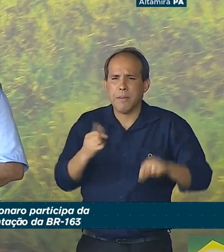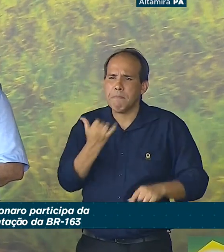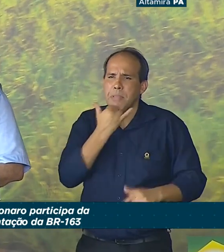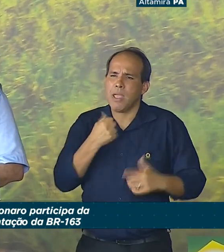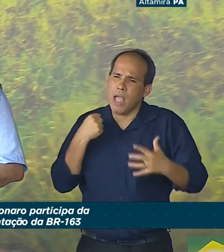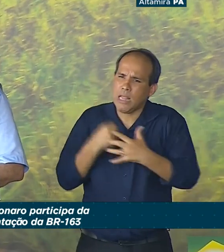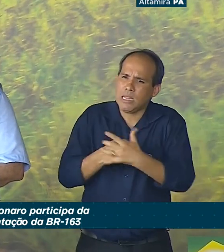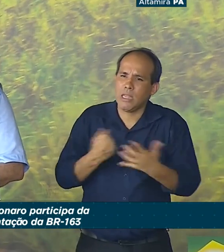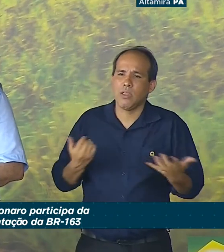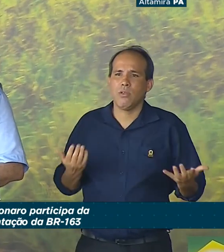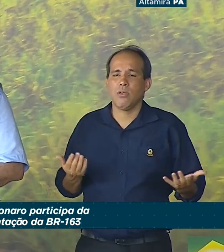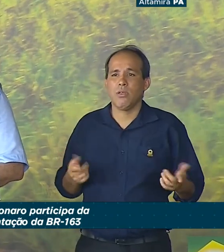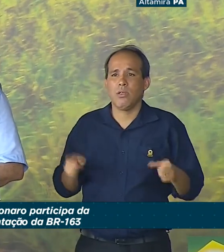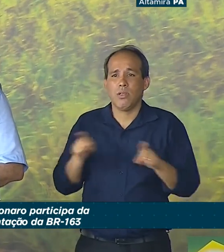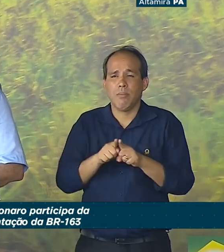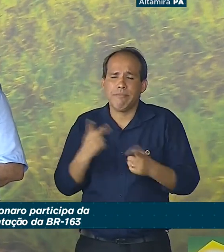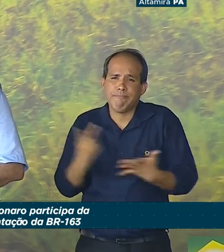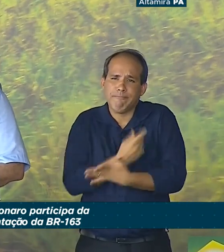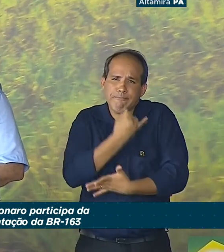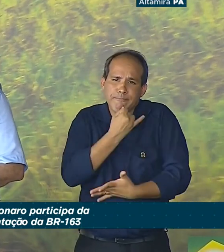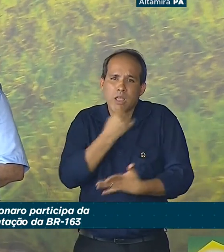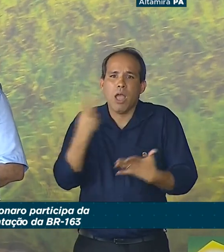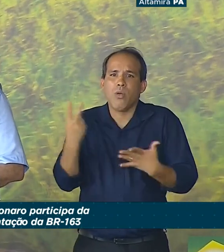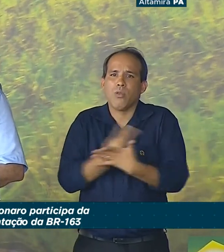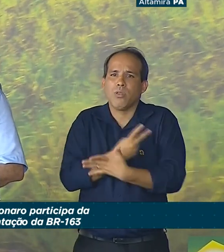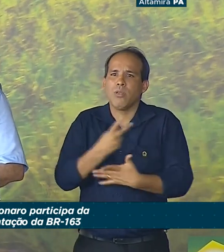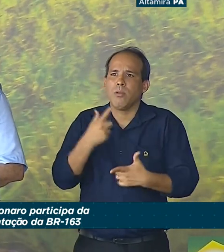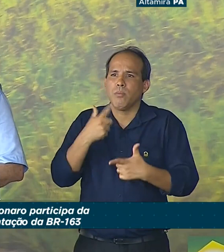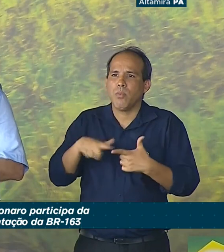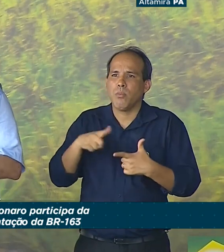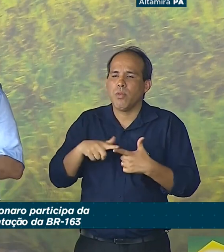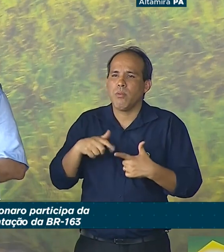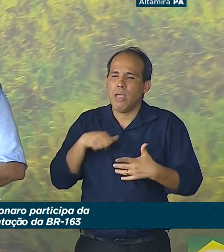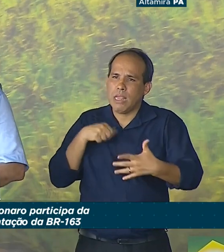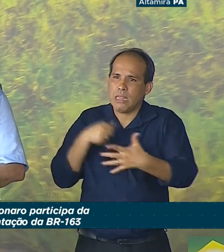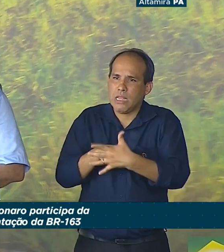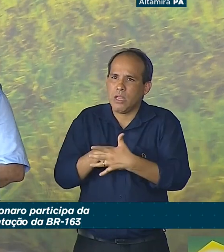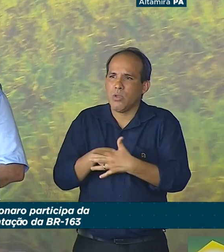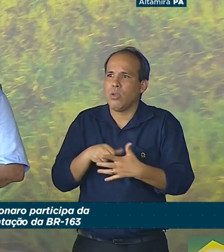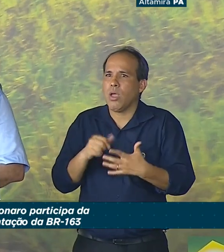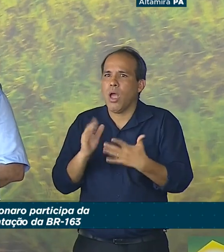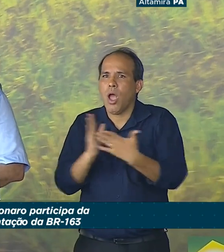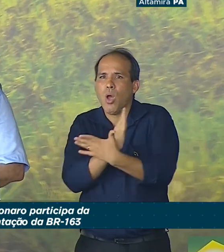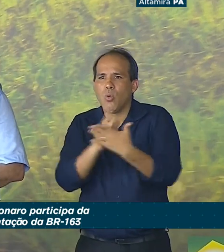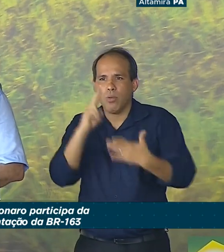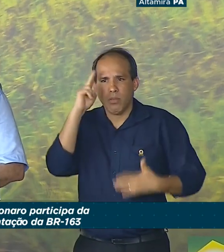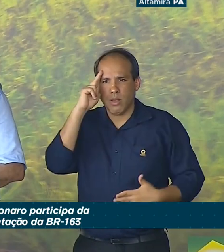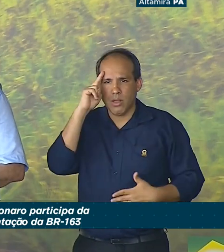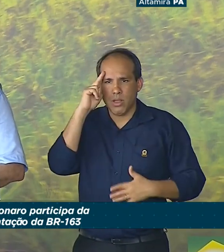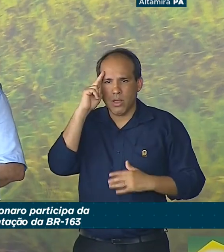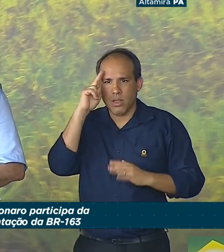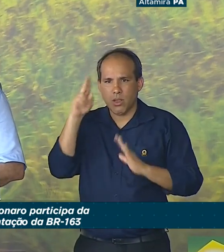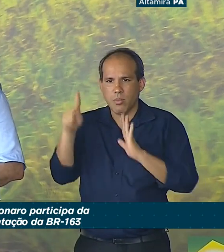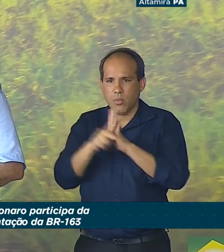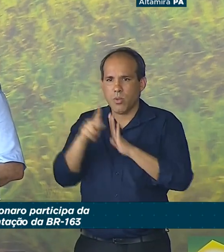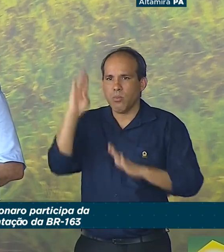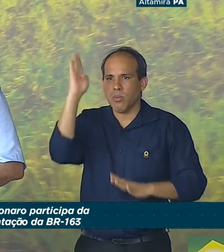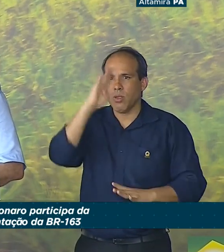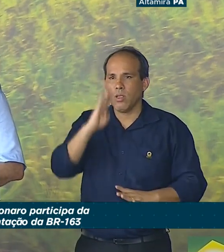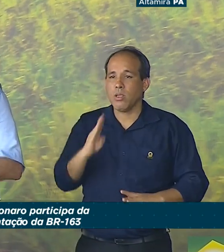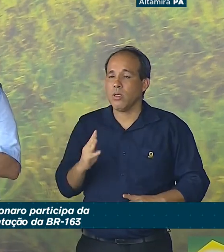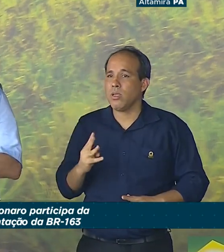infelizmente, hoje um dia, que lamentavelmente aconteceu um pequeno acidente junto com alguns militares do Exército Brasileiro.